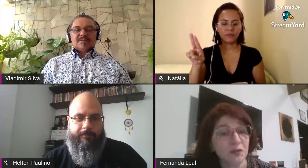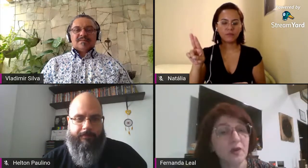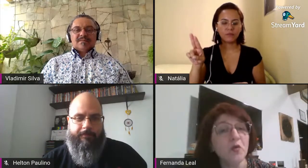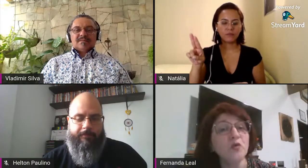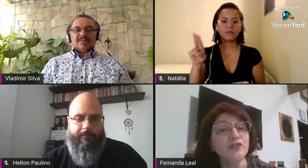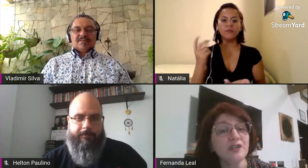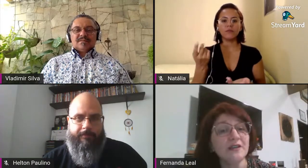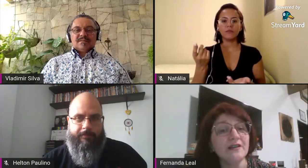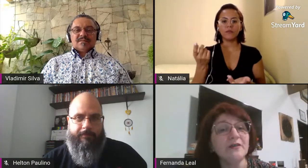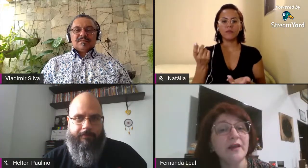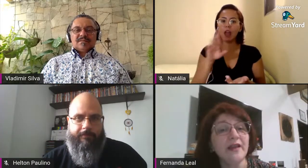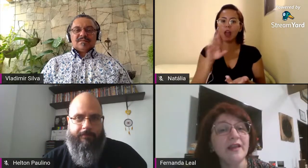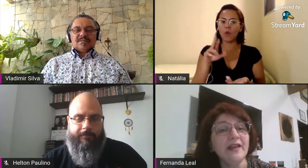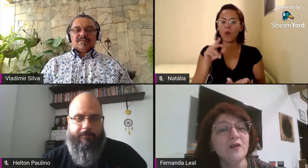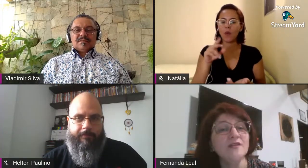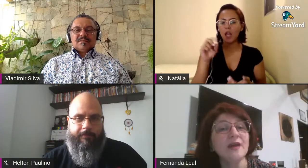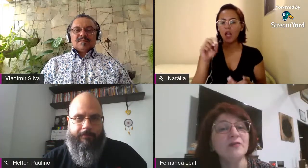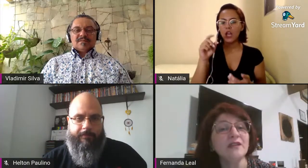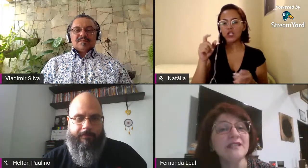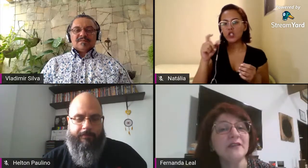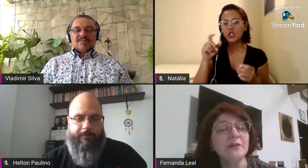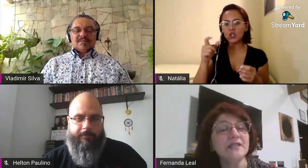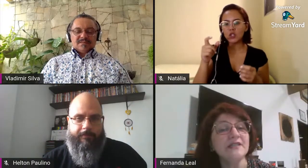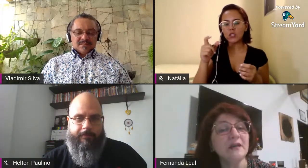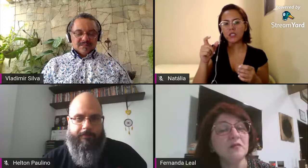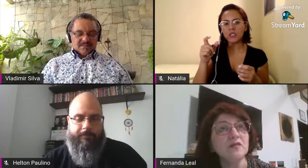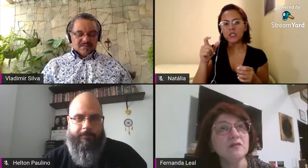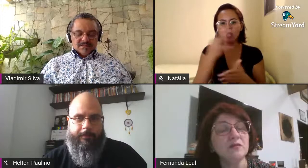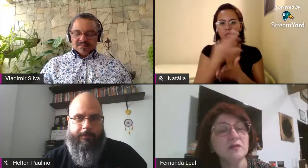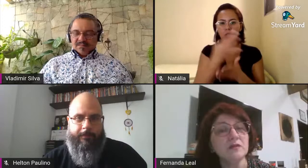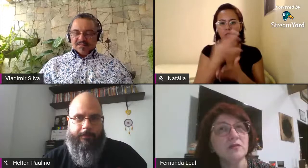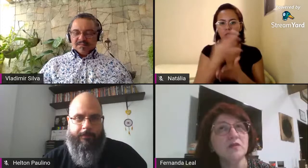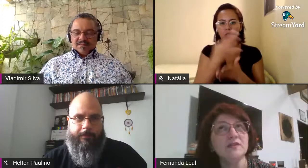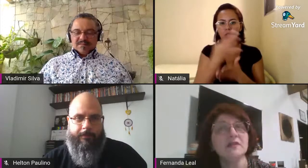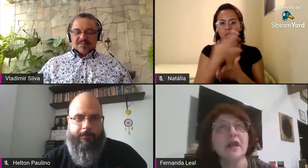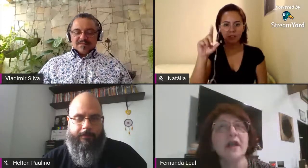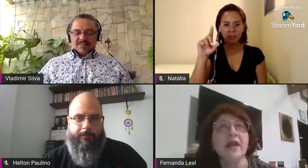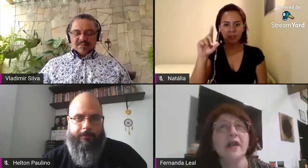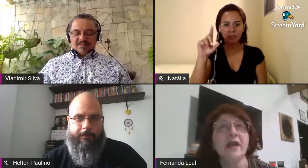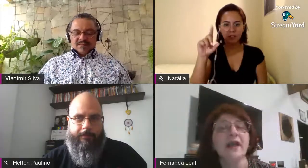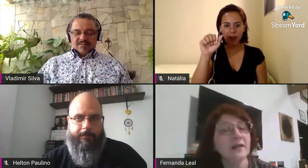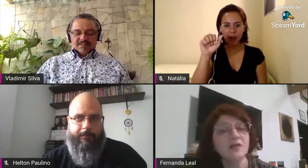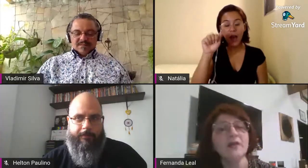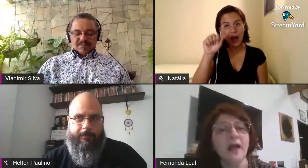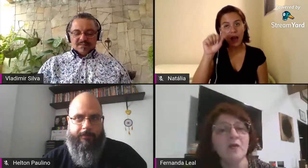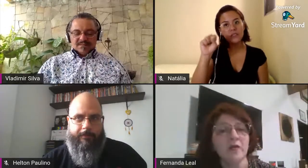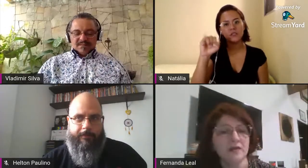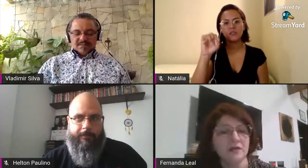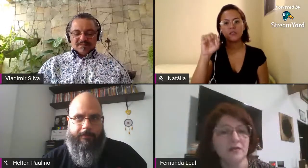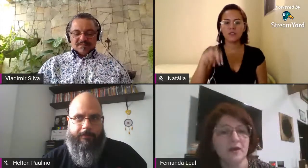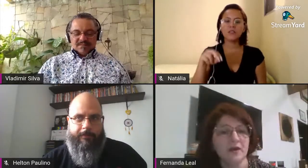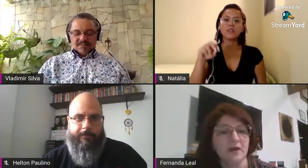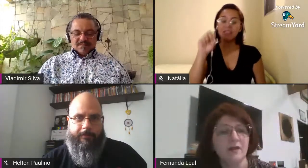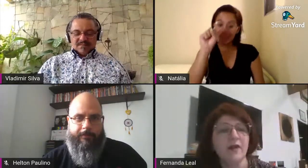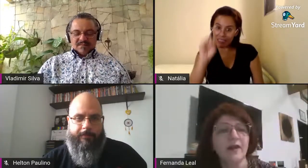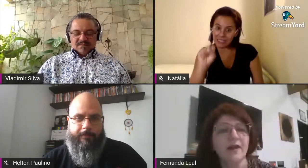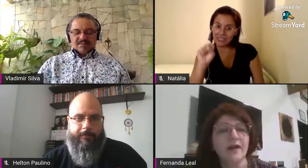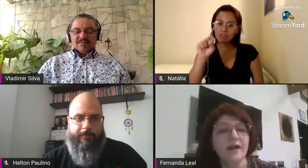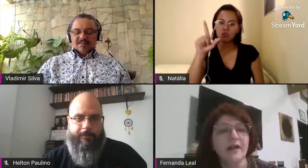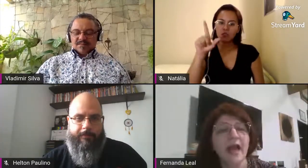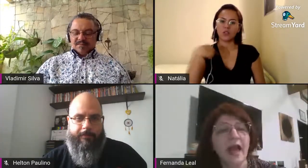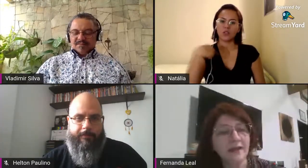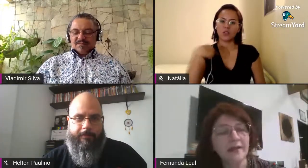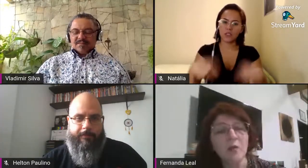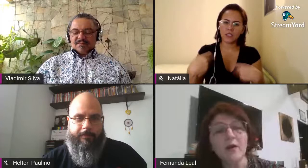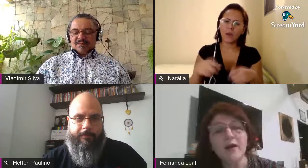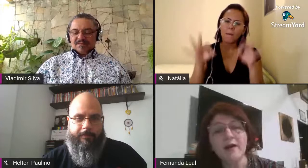vezes a sua angústia, não é? E nós, na universidade, precisamos nos relacionar com isso, não é?